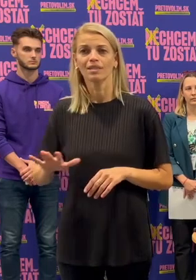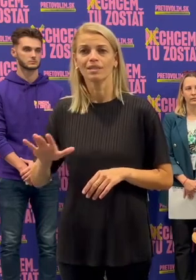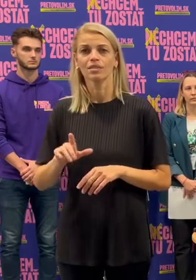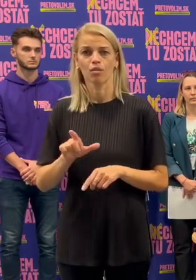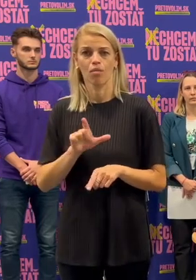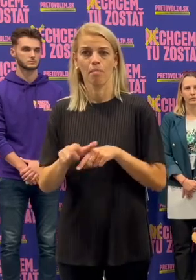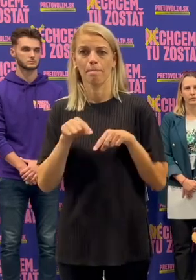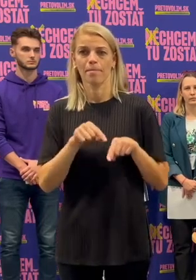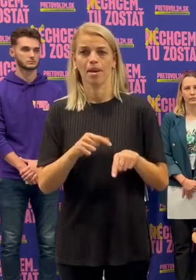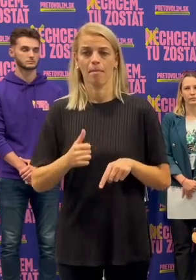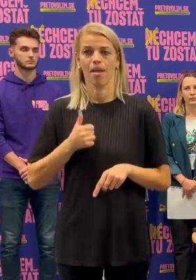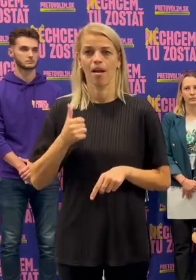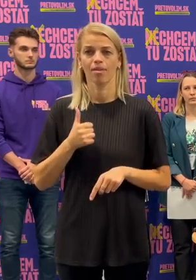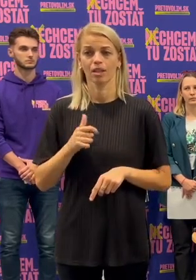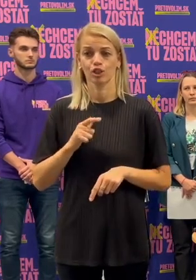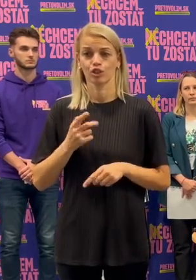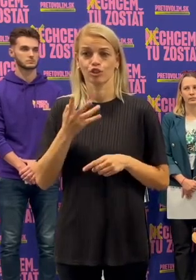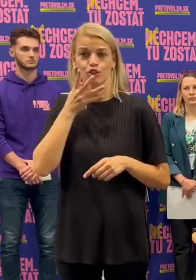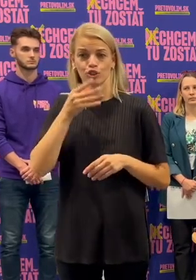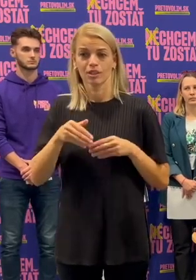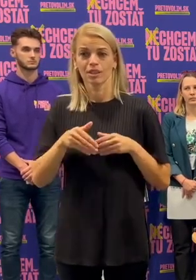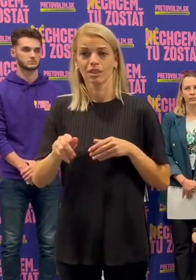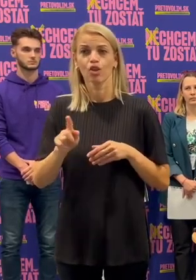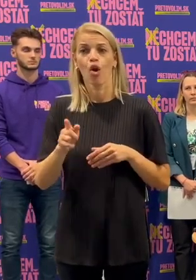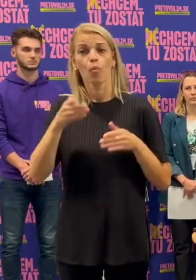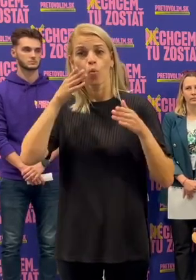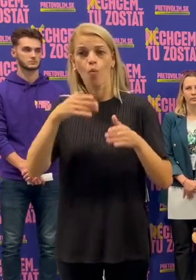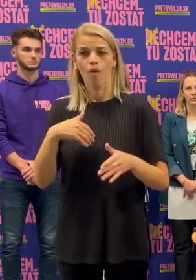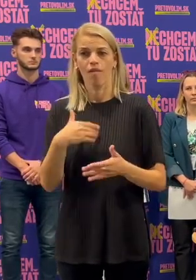pozreli, komu tú dôveru odovzdáme, tak aby sme